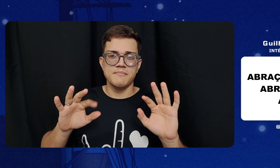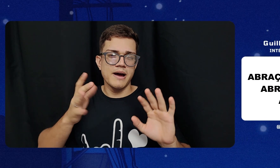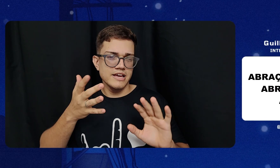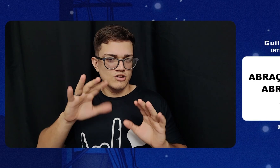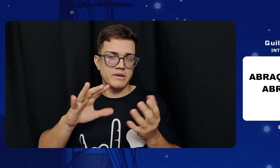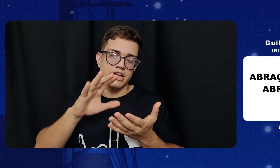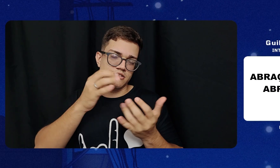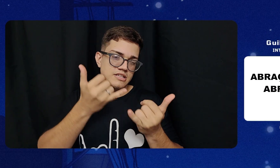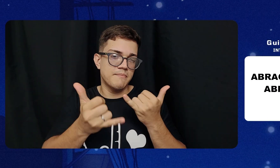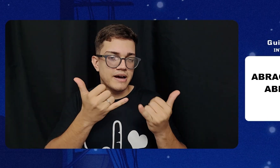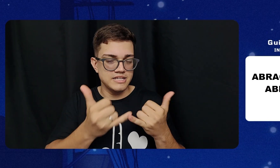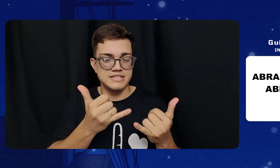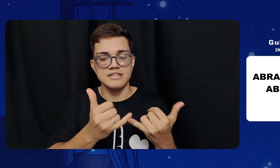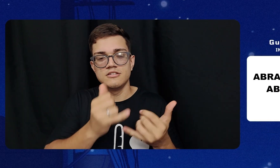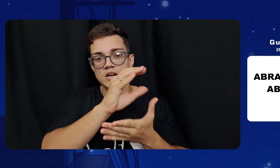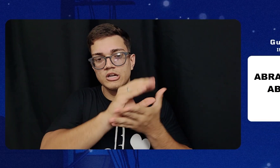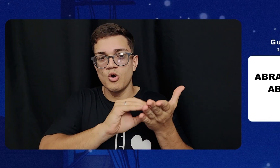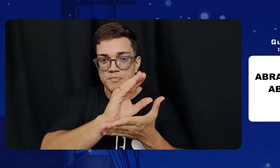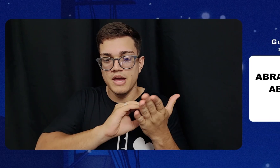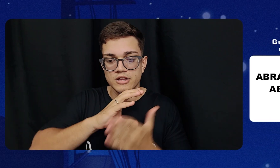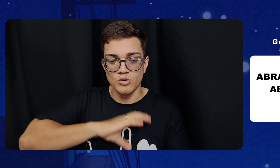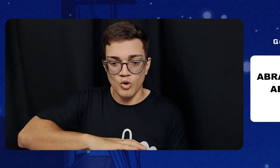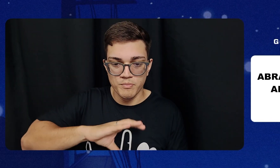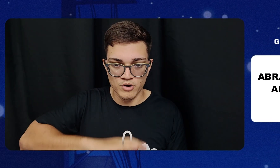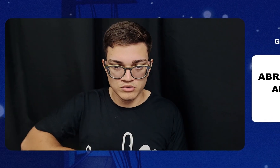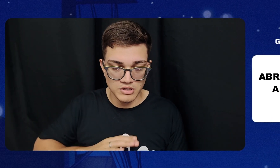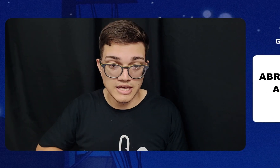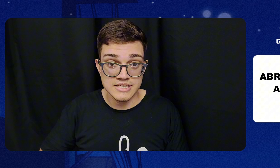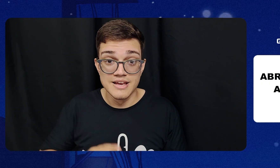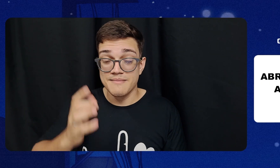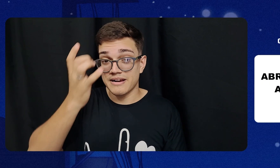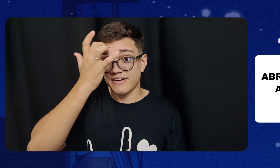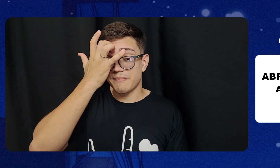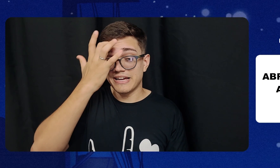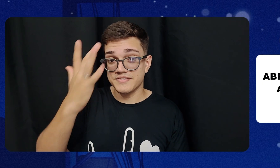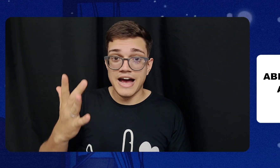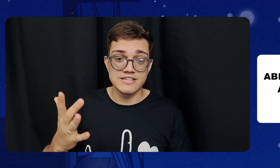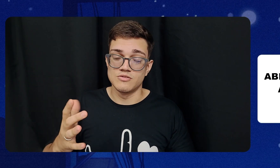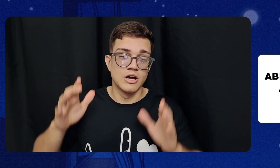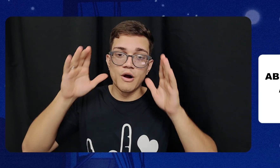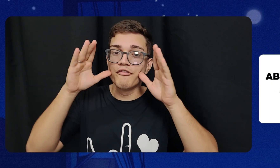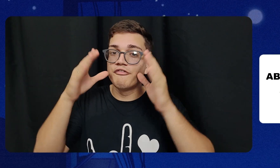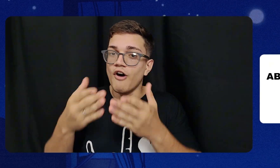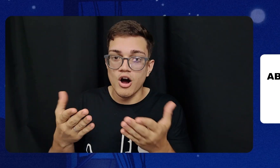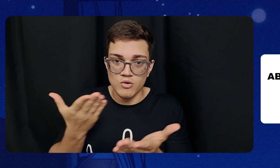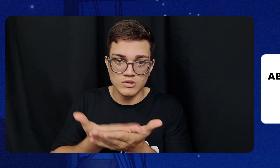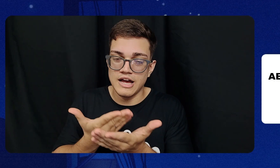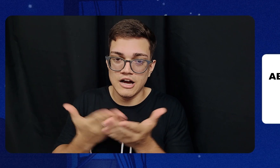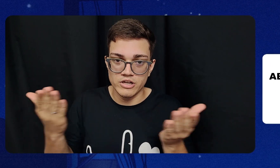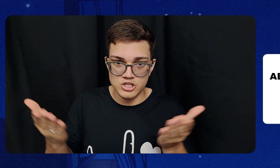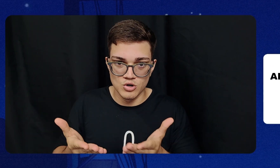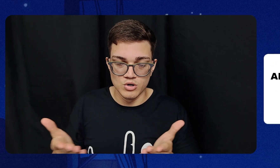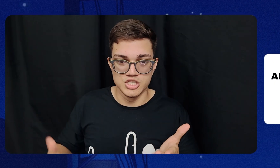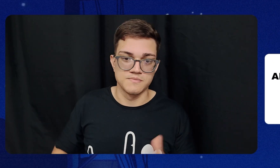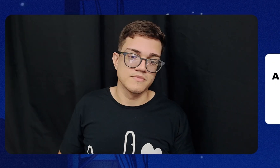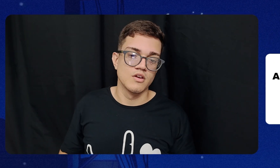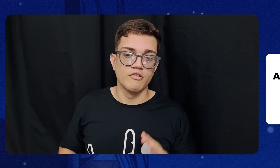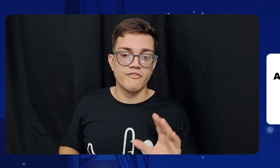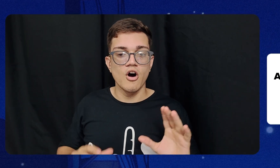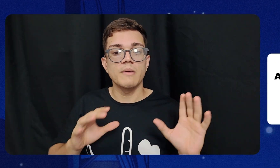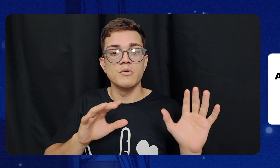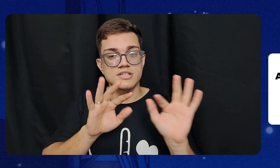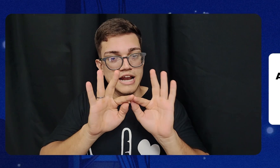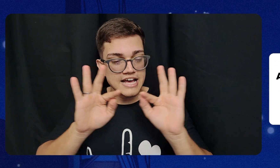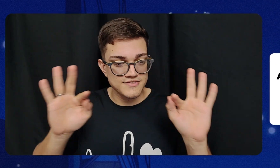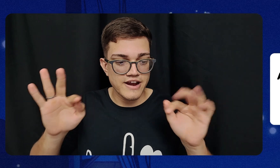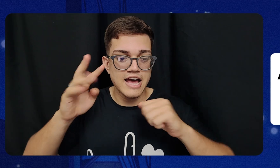frase mais ou menos, né, parecido ali, copiando o português, para ficar mais fácil. Não é o foco da aula de hoje. O